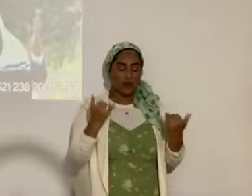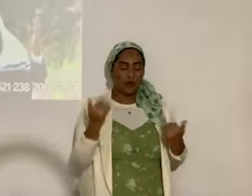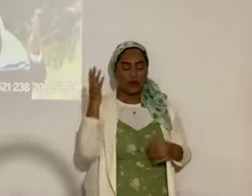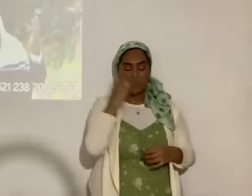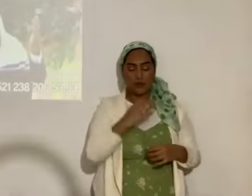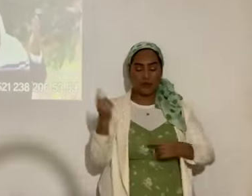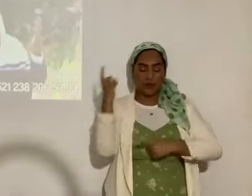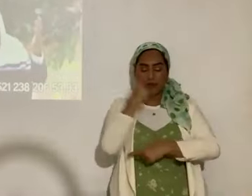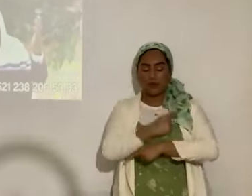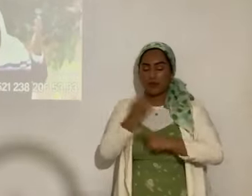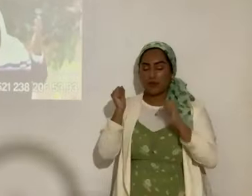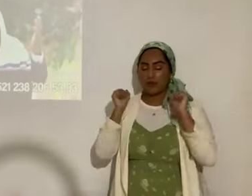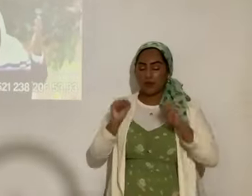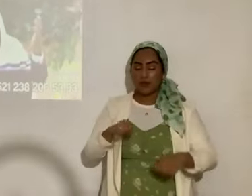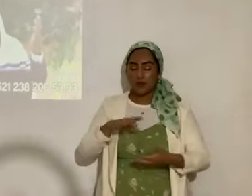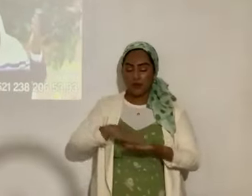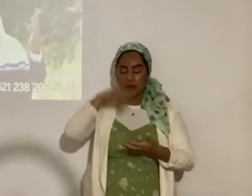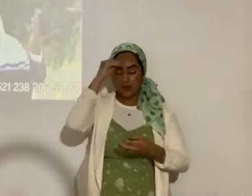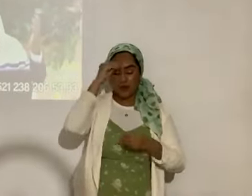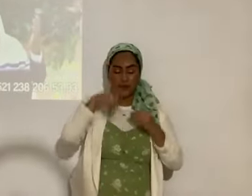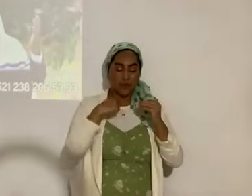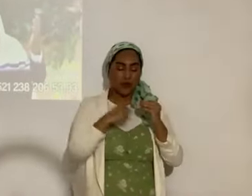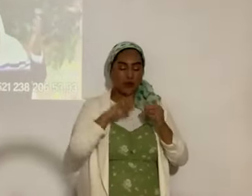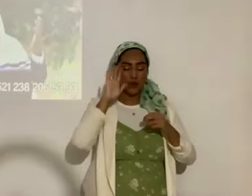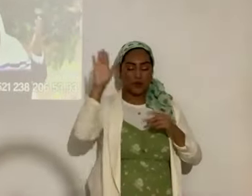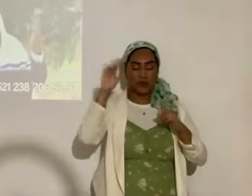de poder aprender de tu palabra bendita